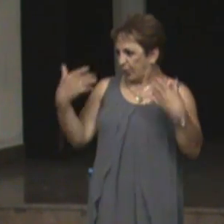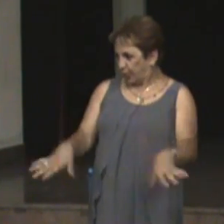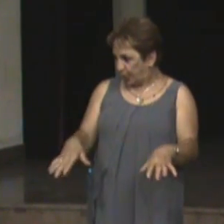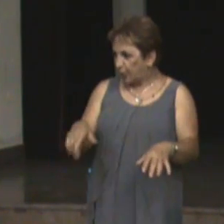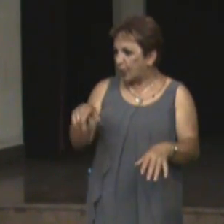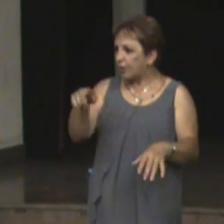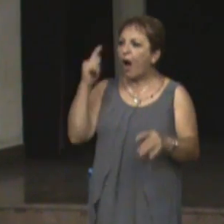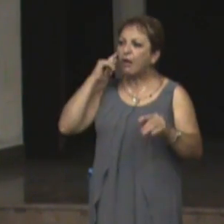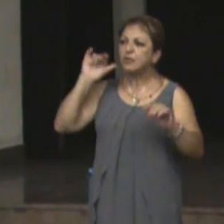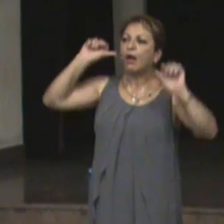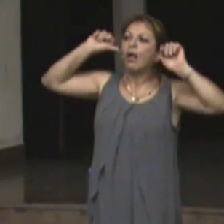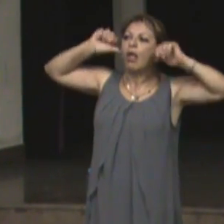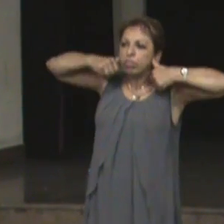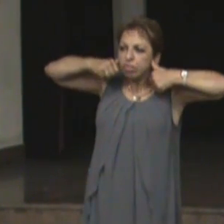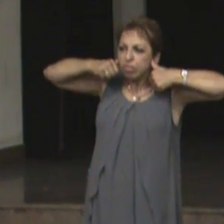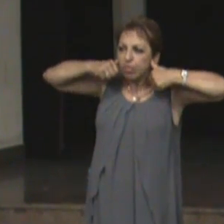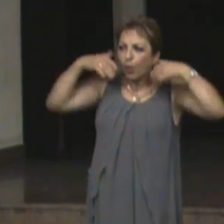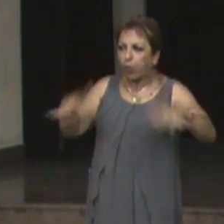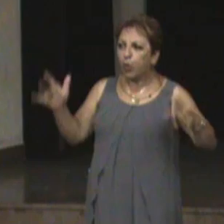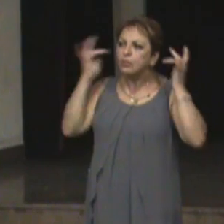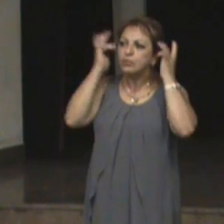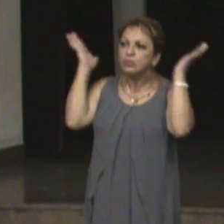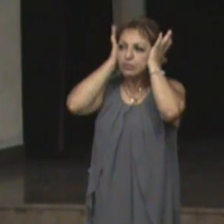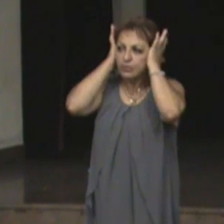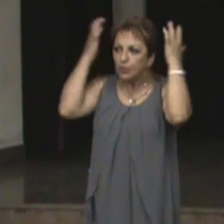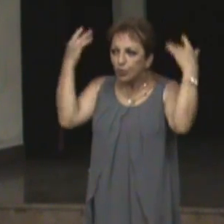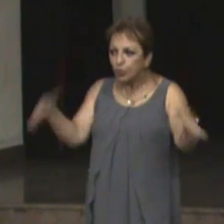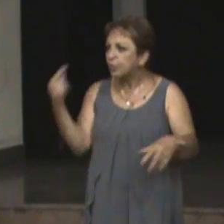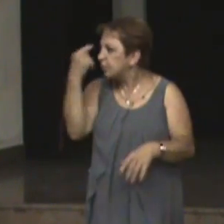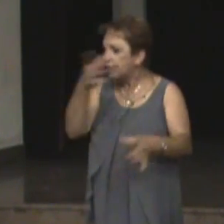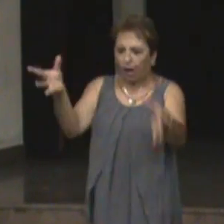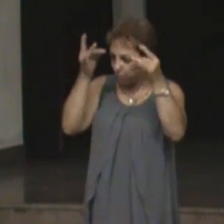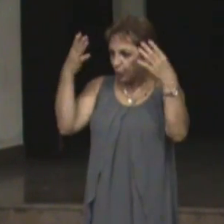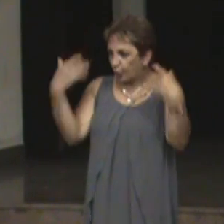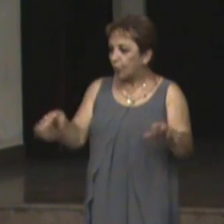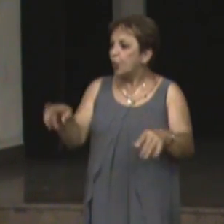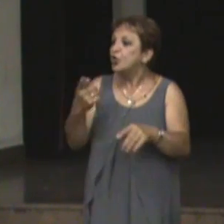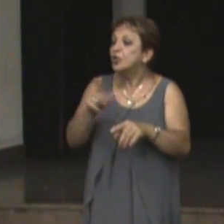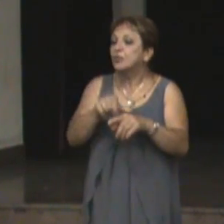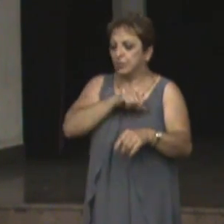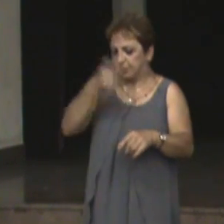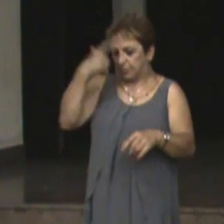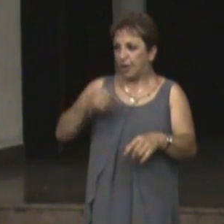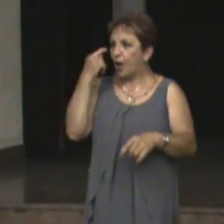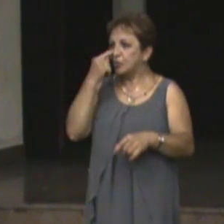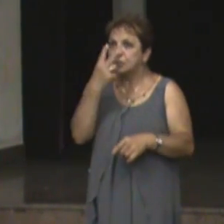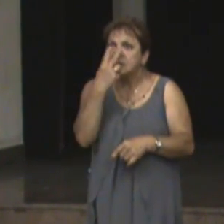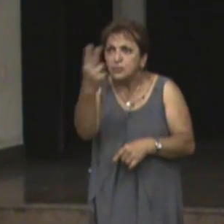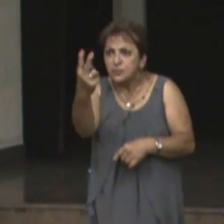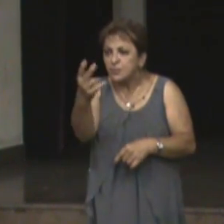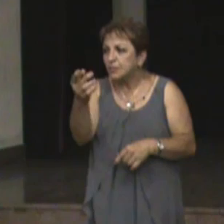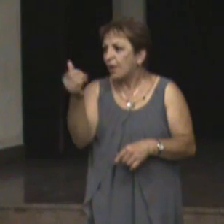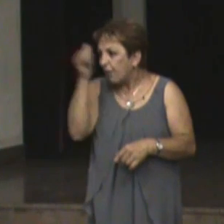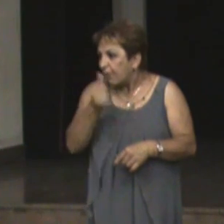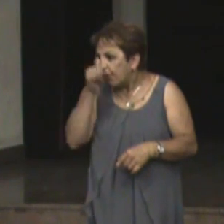նրանք խցել են իրենց ականջները և փակել են իրենց աչքերը, որպեսի չլինի, թե իրենց աչքերը տեսնեն